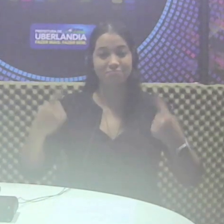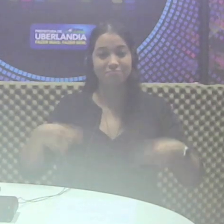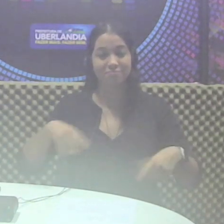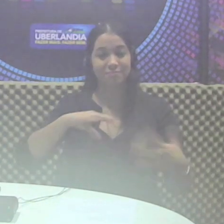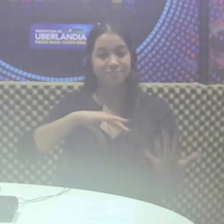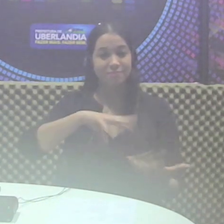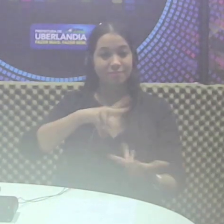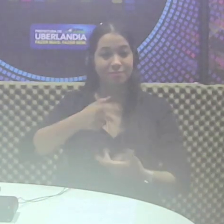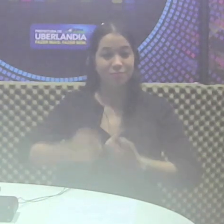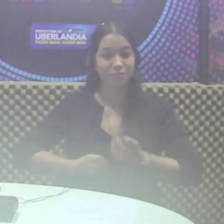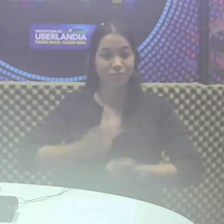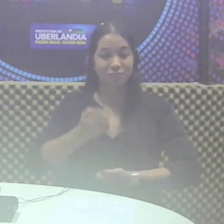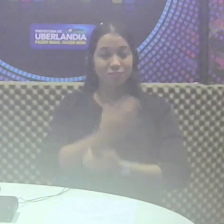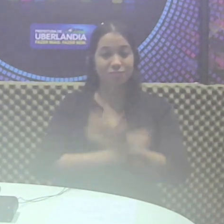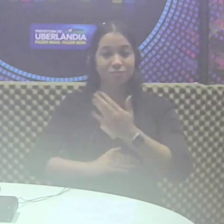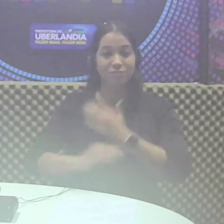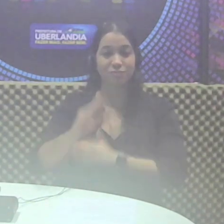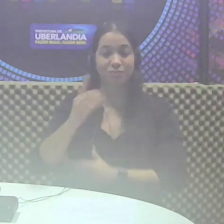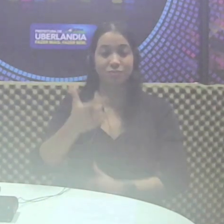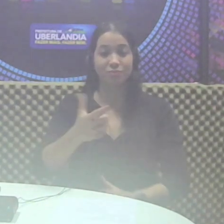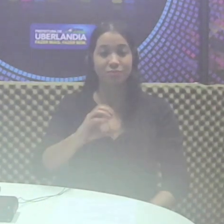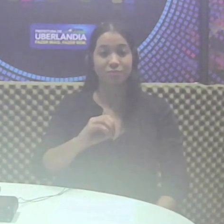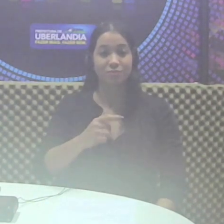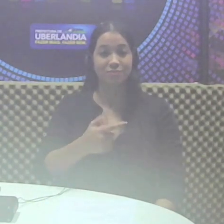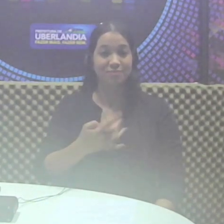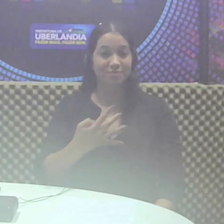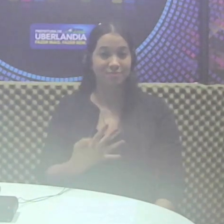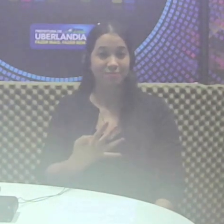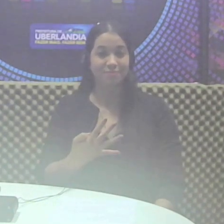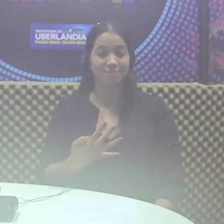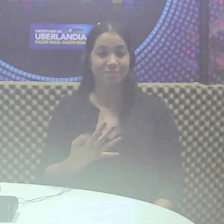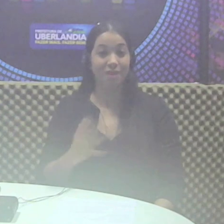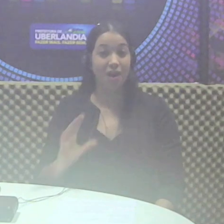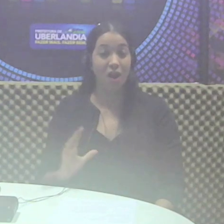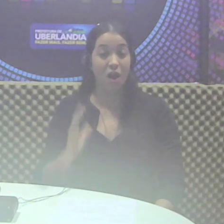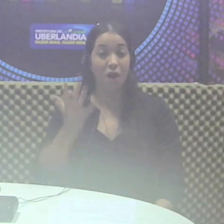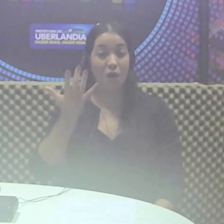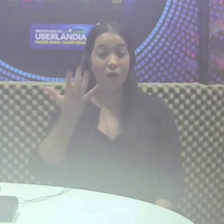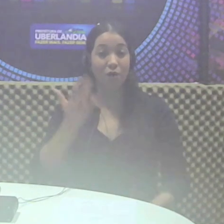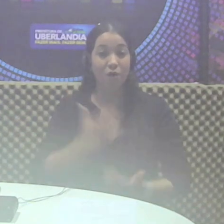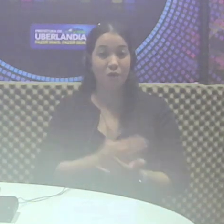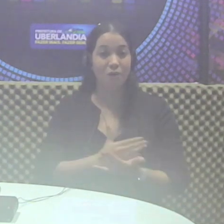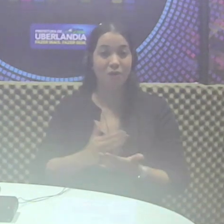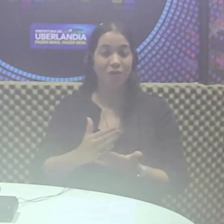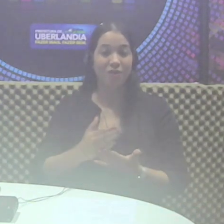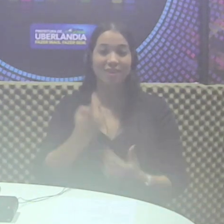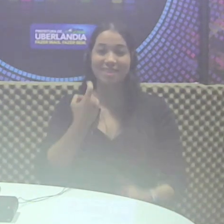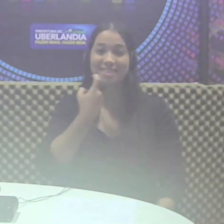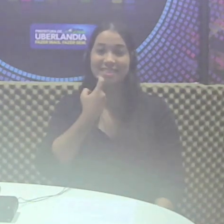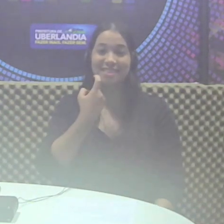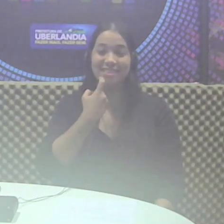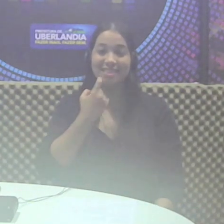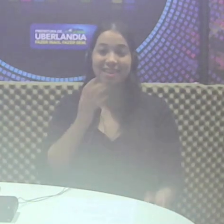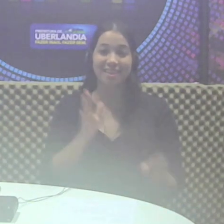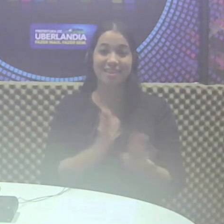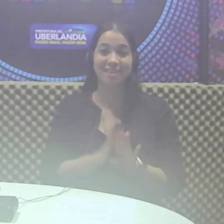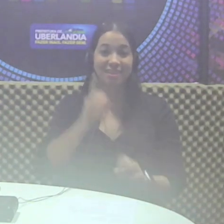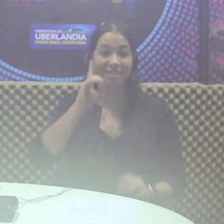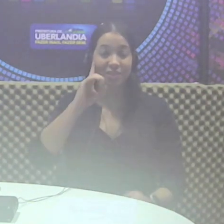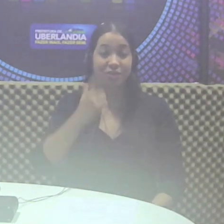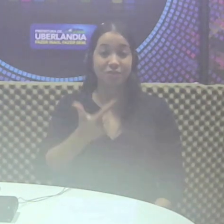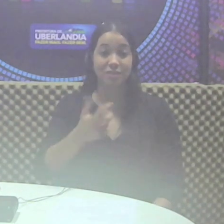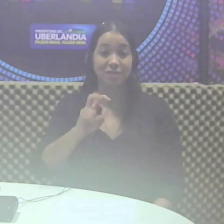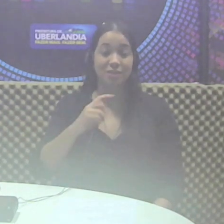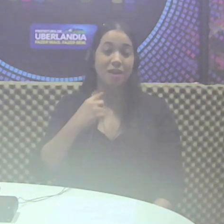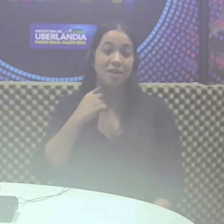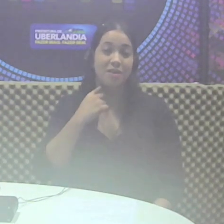de Atletismo Paralímpico 2024. A competição começa nesta sexta-feira e segue até o dia 25 de